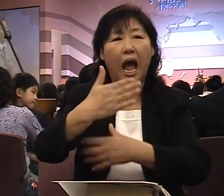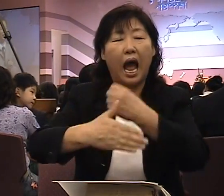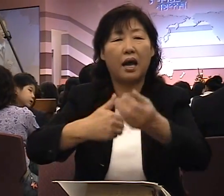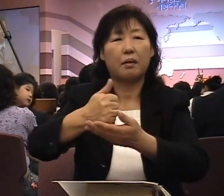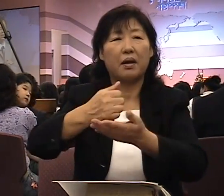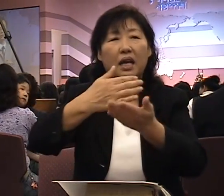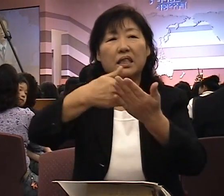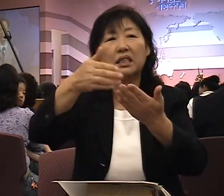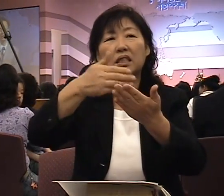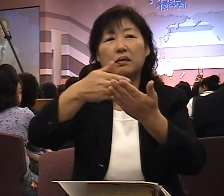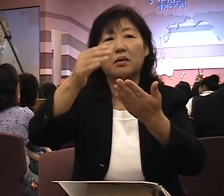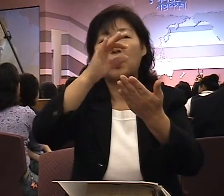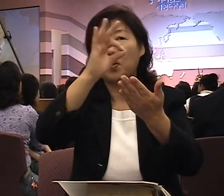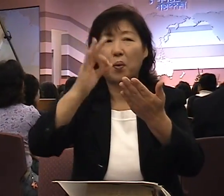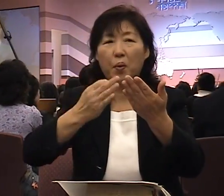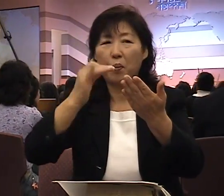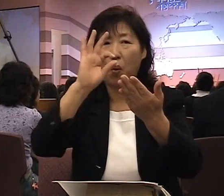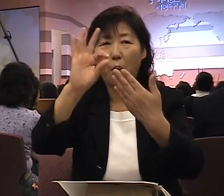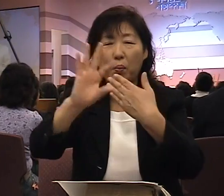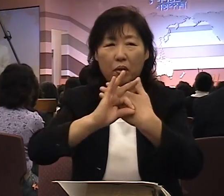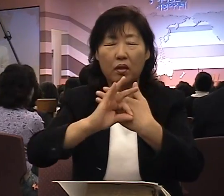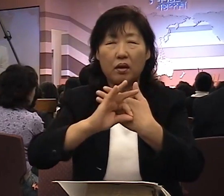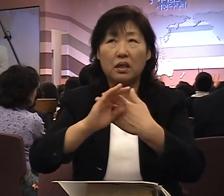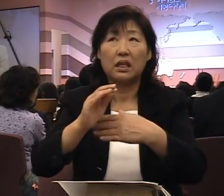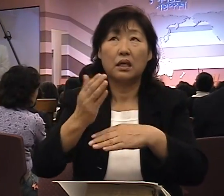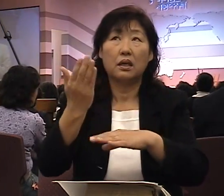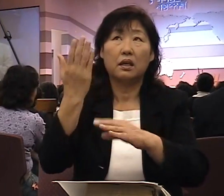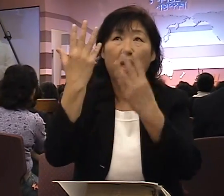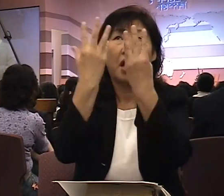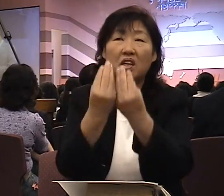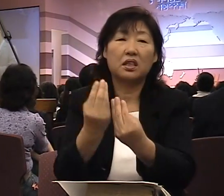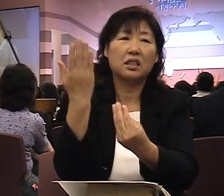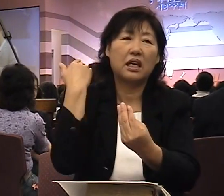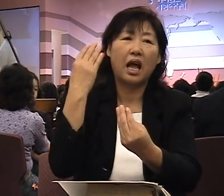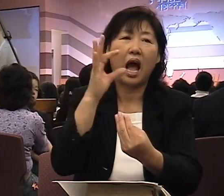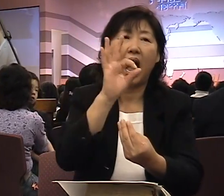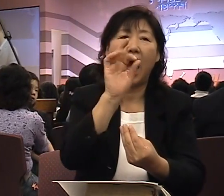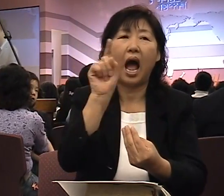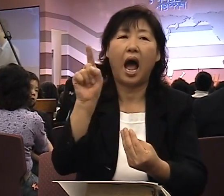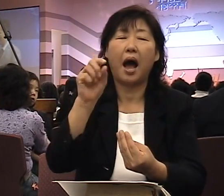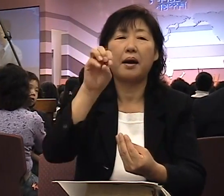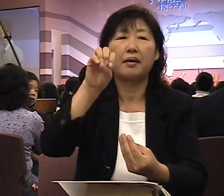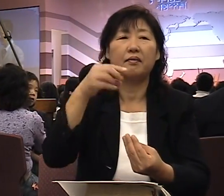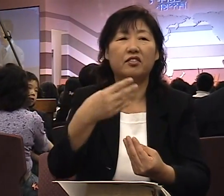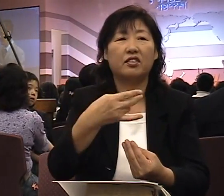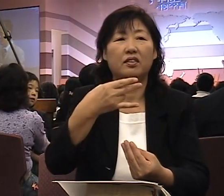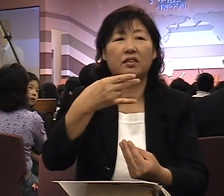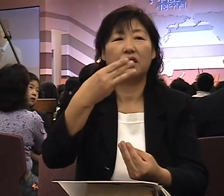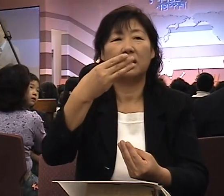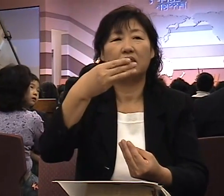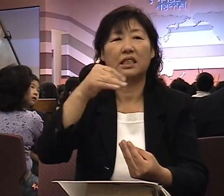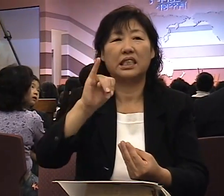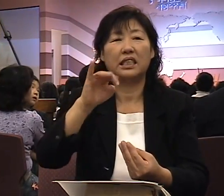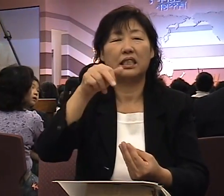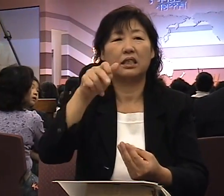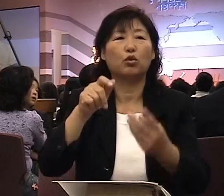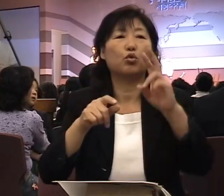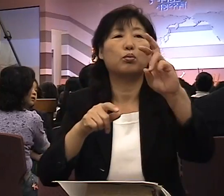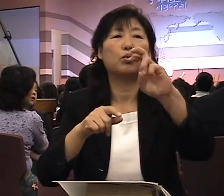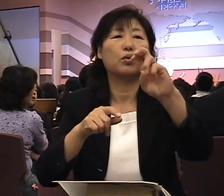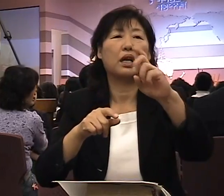됩니다. 예를 들어 지난번 아프간 사태에서 21명의 형제자매들이 인질로 잡혔을